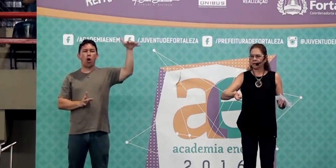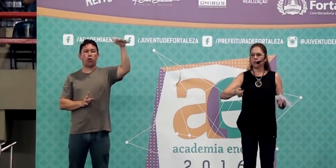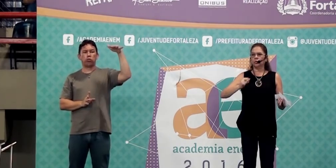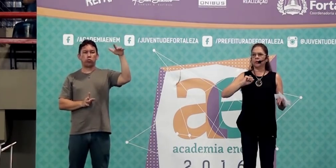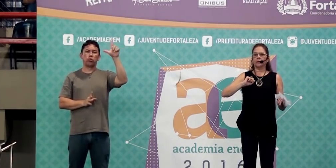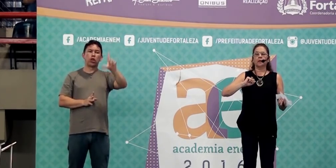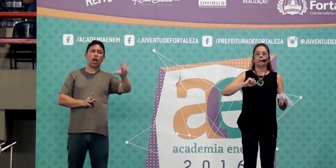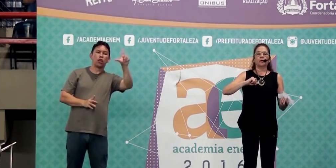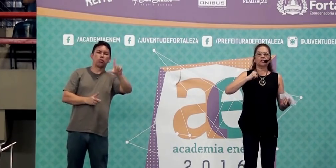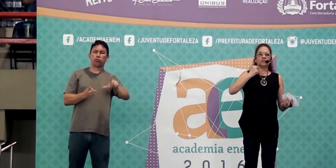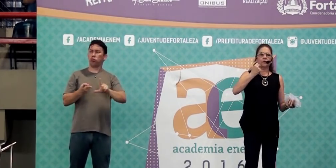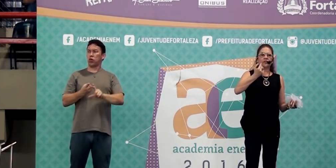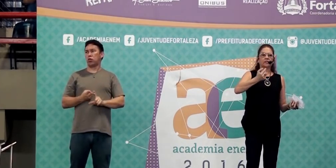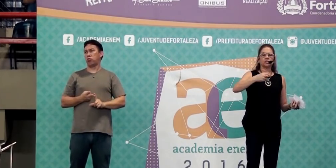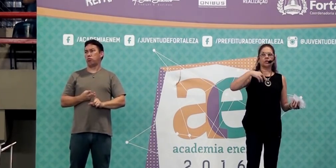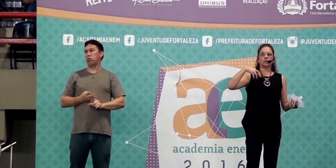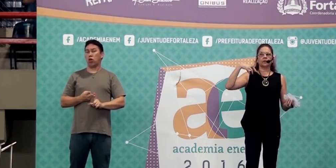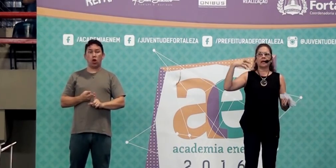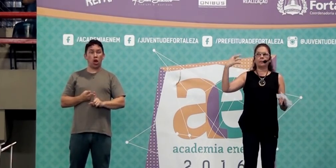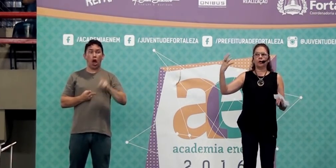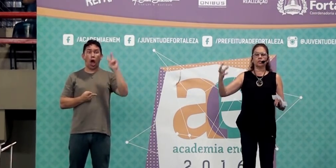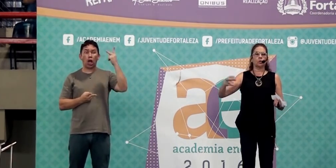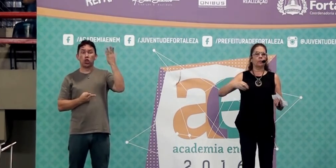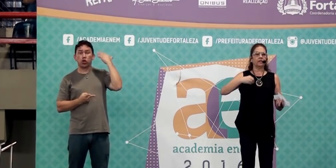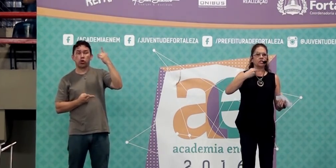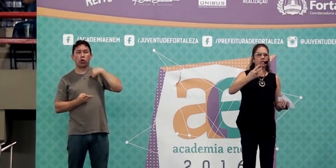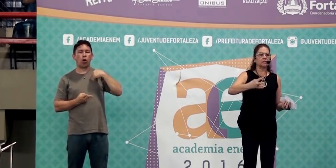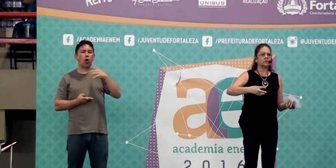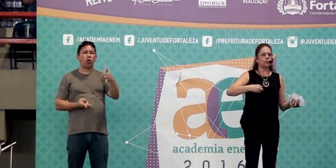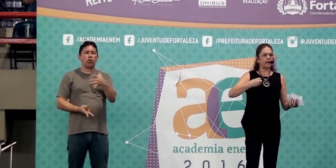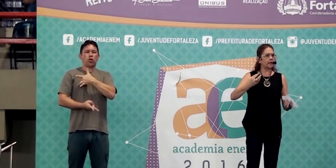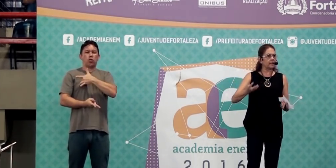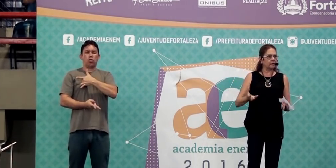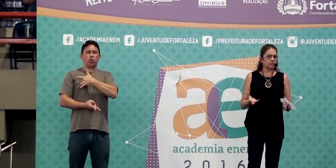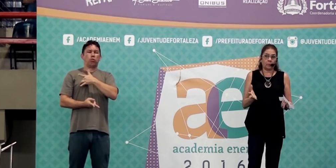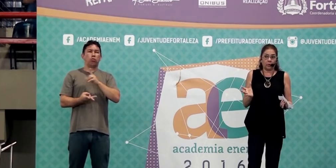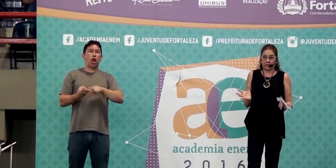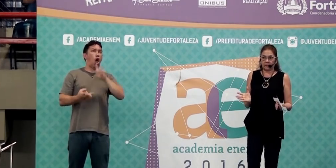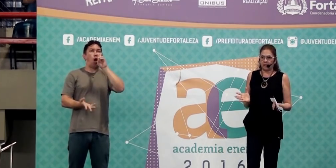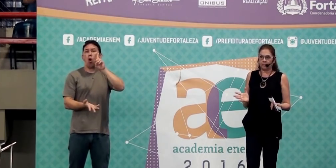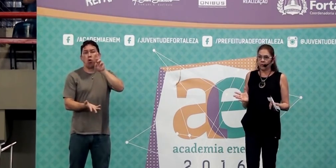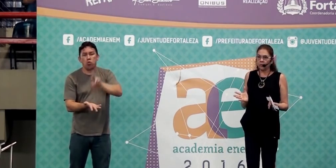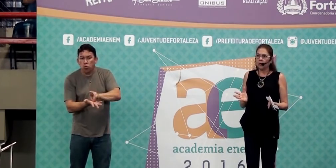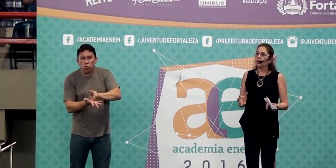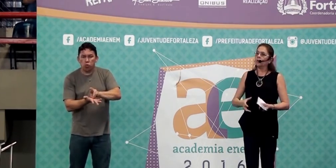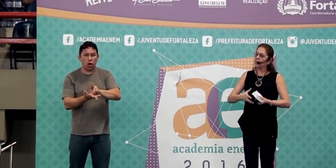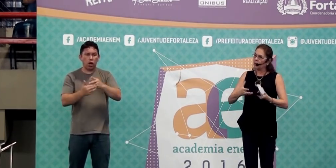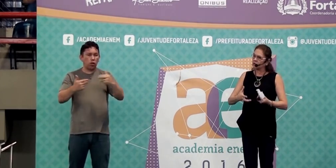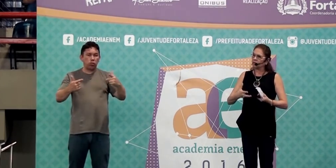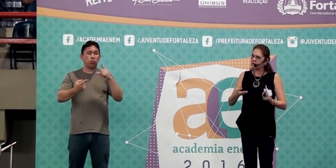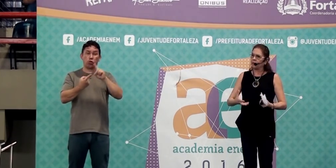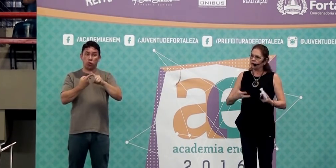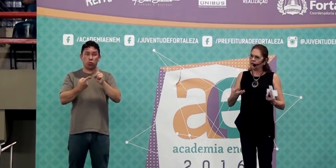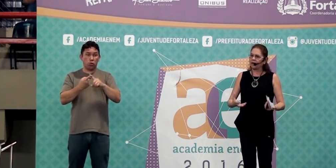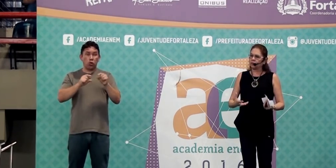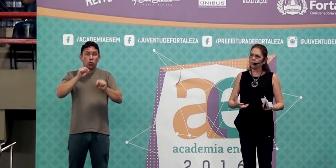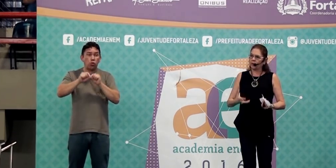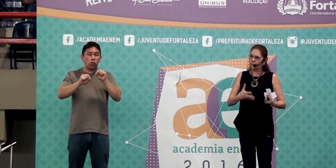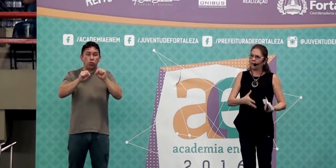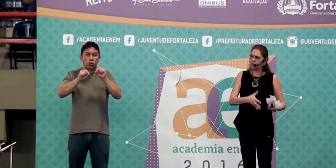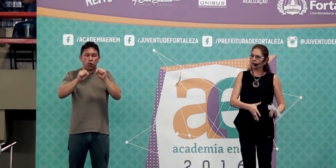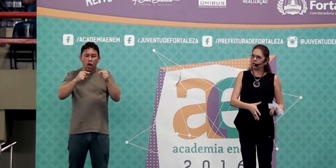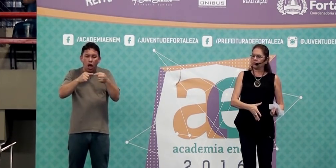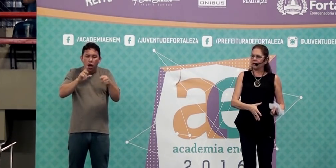da literatura. Pode ser um fato histórico que aborde o romantismo, o realismo, por exemplo. Como pode ser um